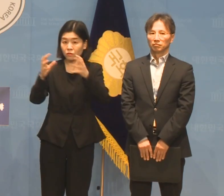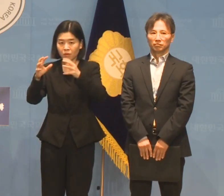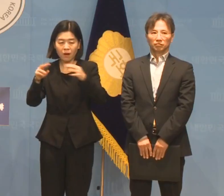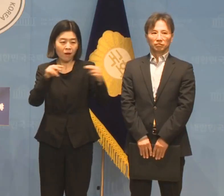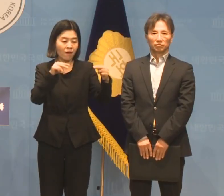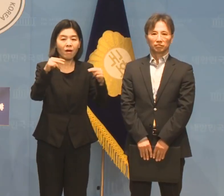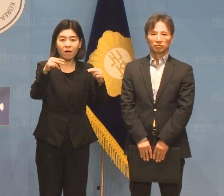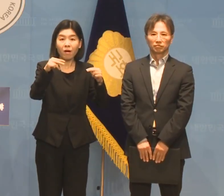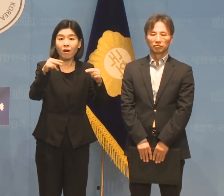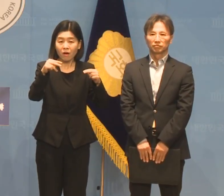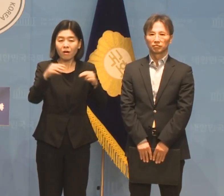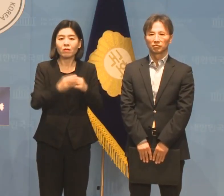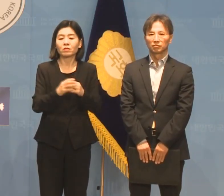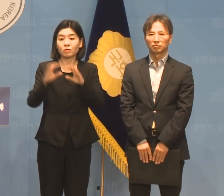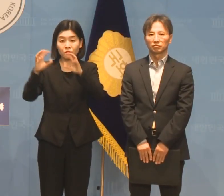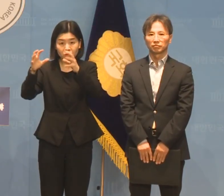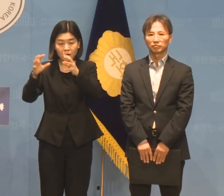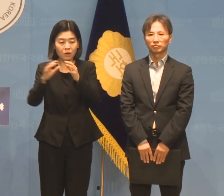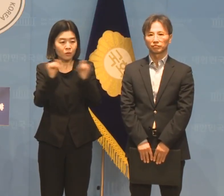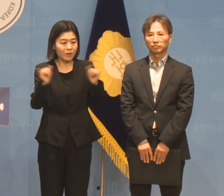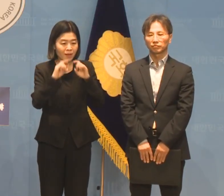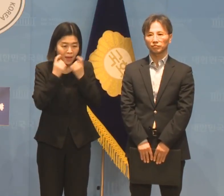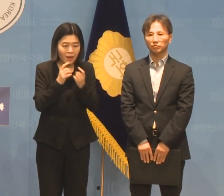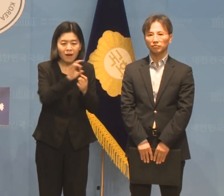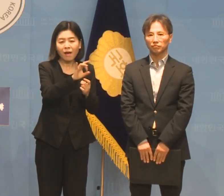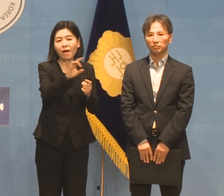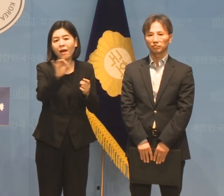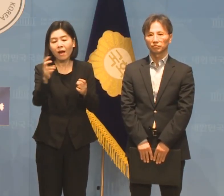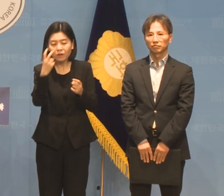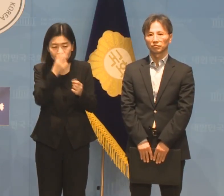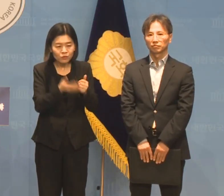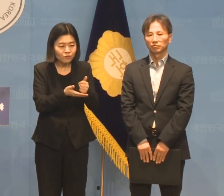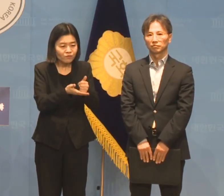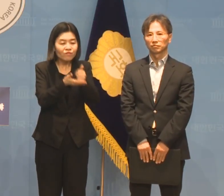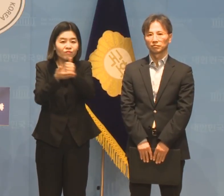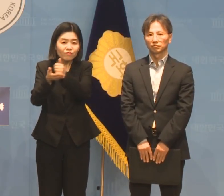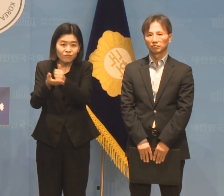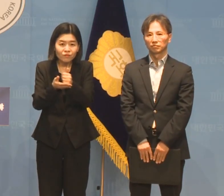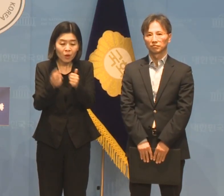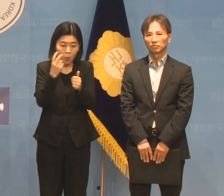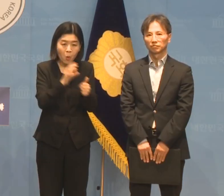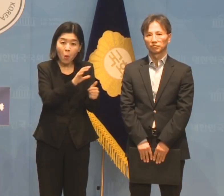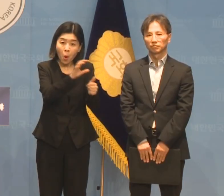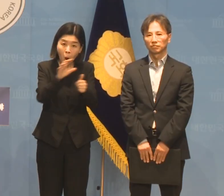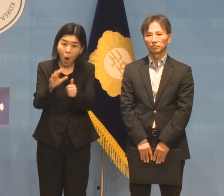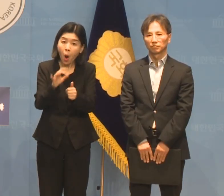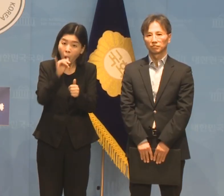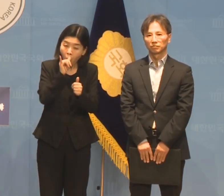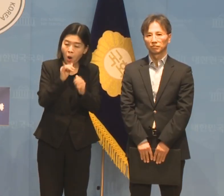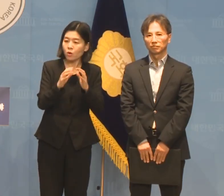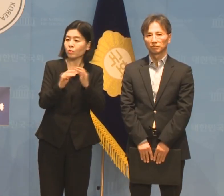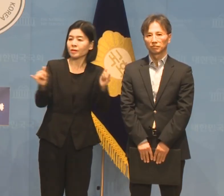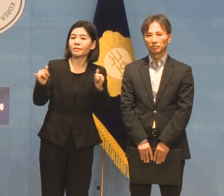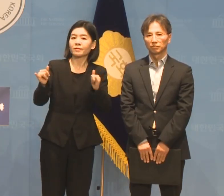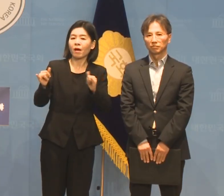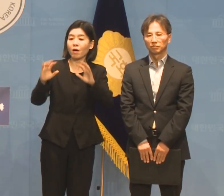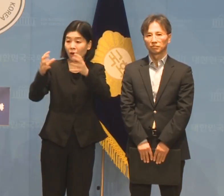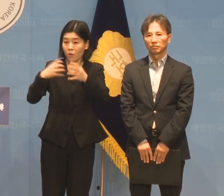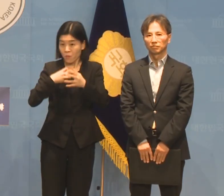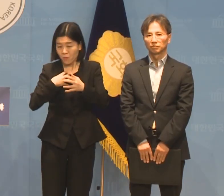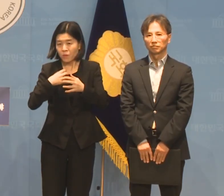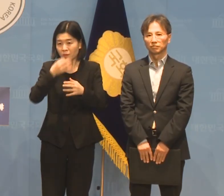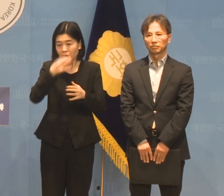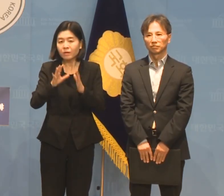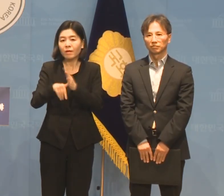국민 개개인을 존중하고 지켜왔다면 국민도 언제든 국정을 함께 짊어질 준비를 할